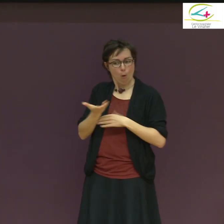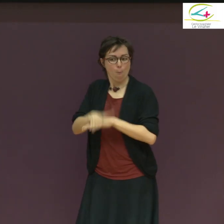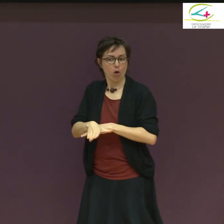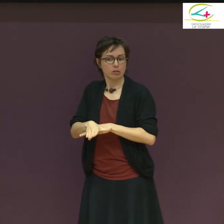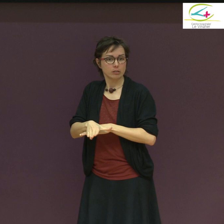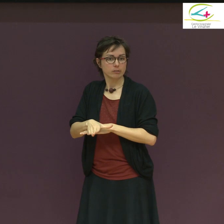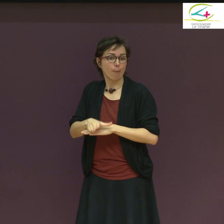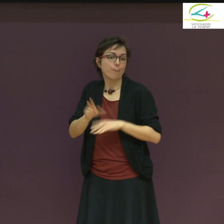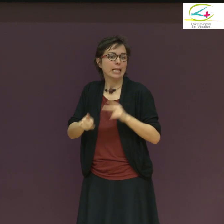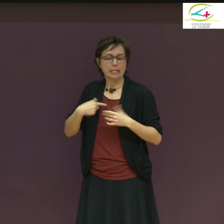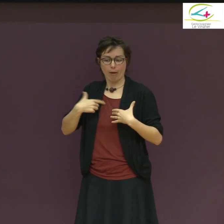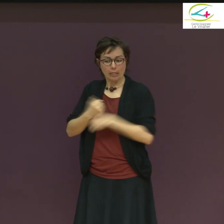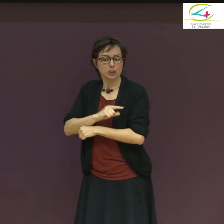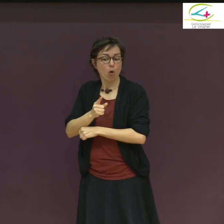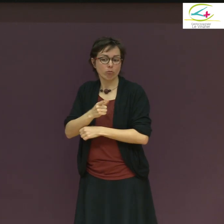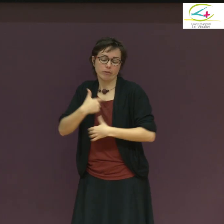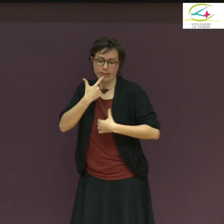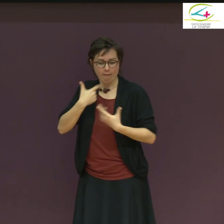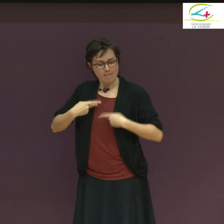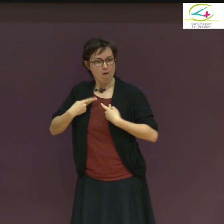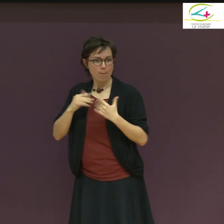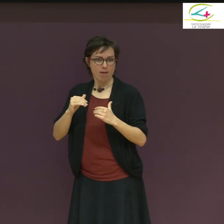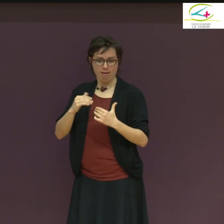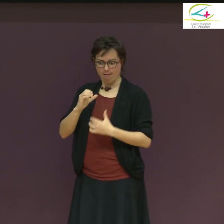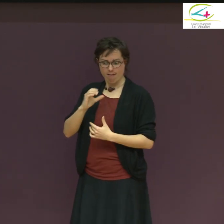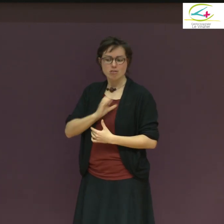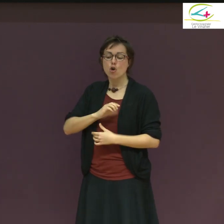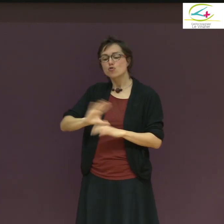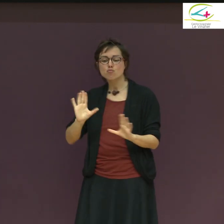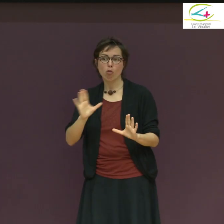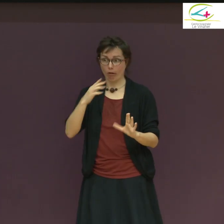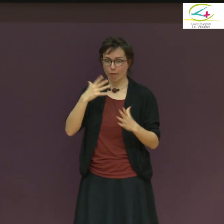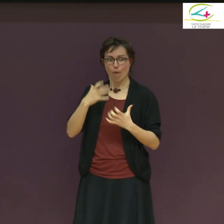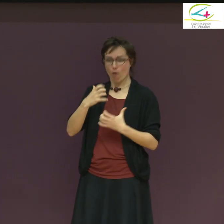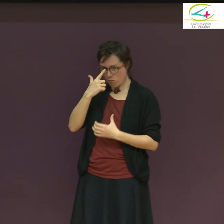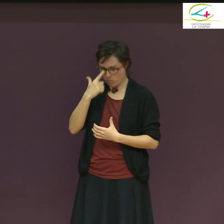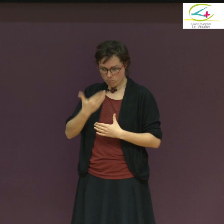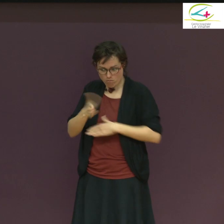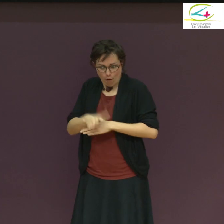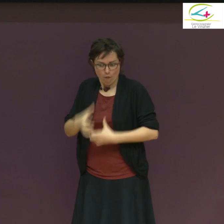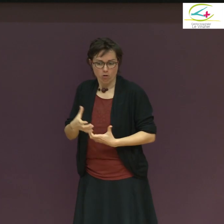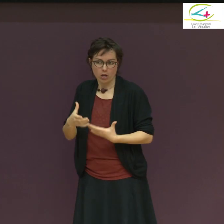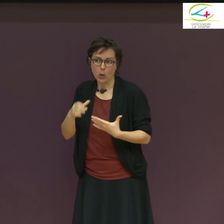va réussi, mais elle a réellement souhait de mourir, c'est quand même un point de vue.